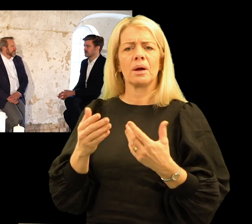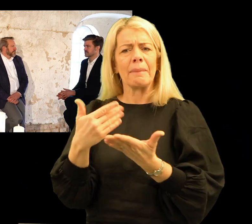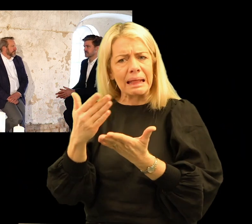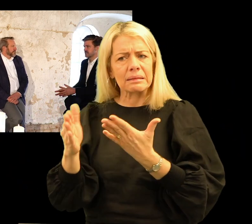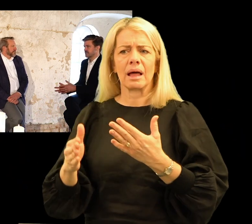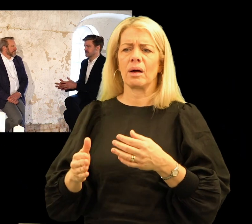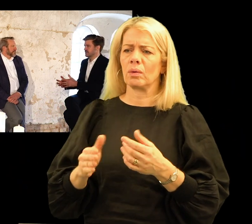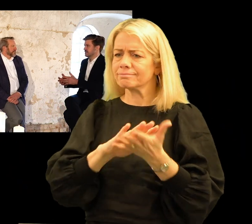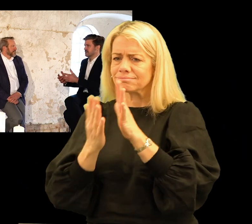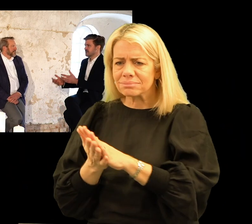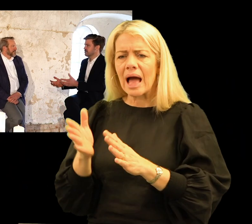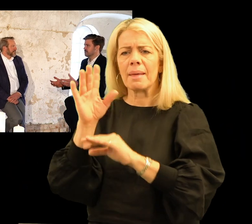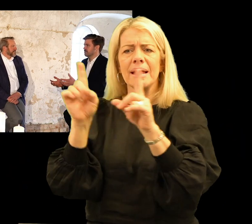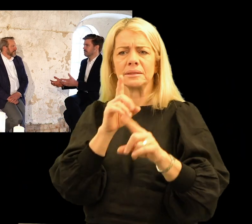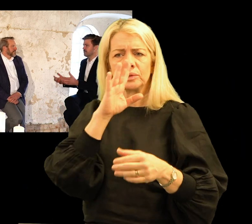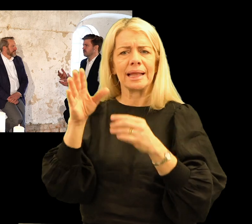hela skapelsen.